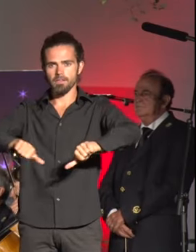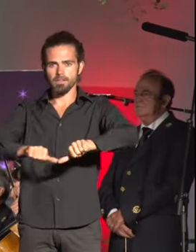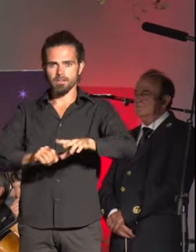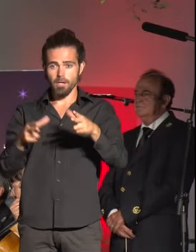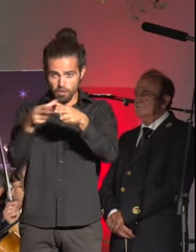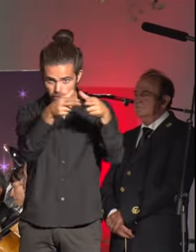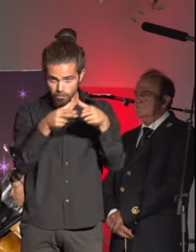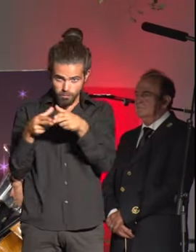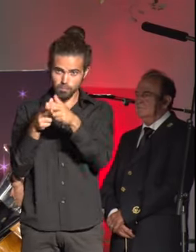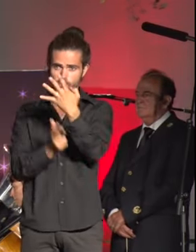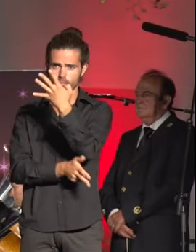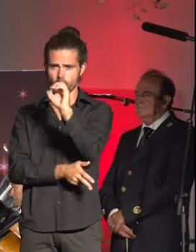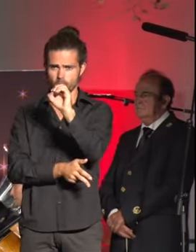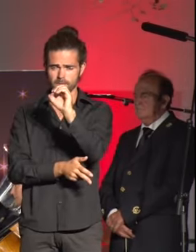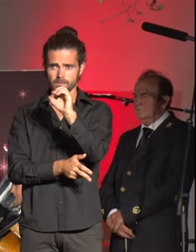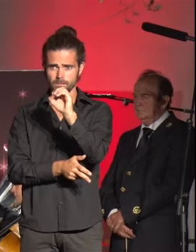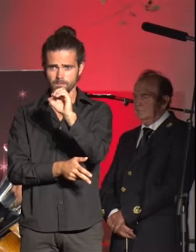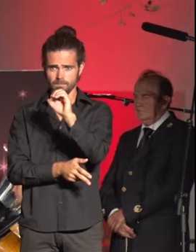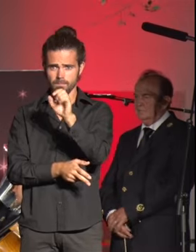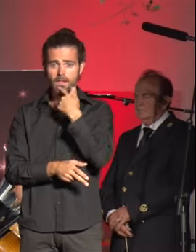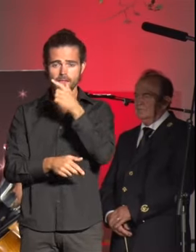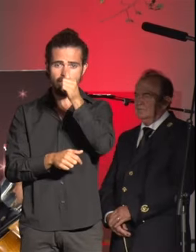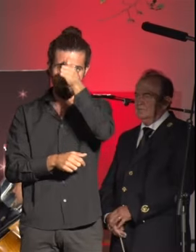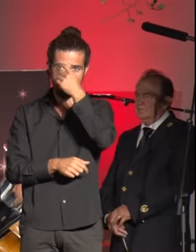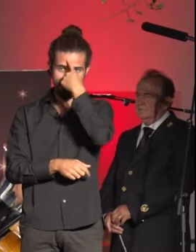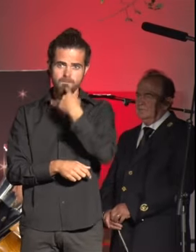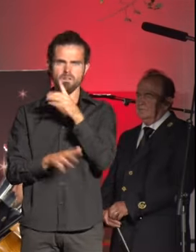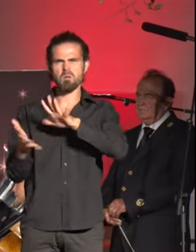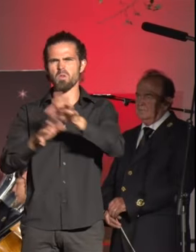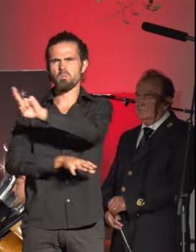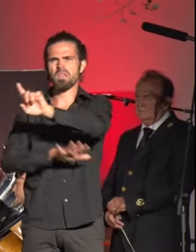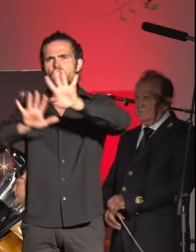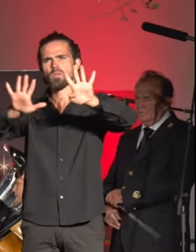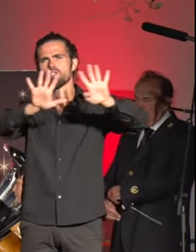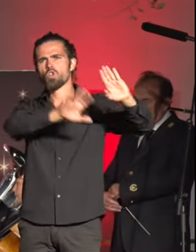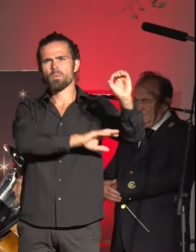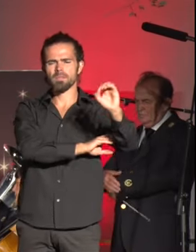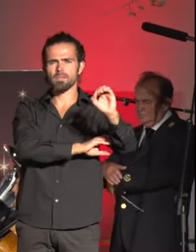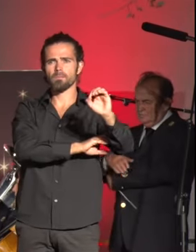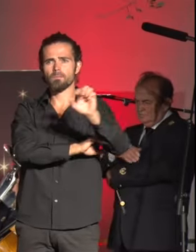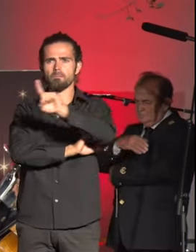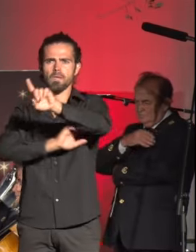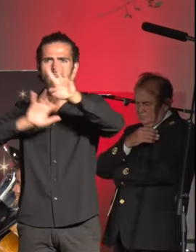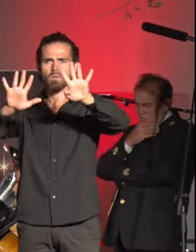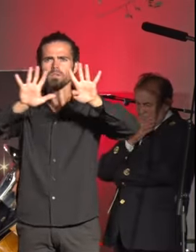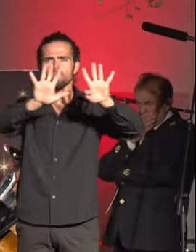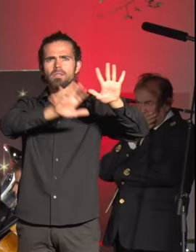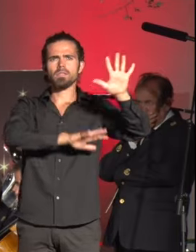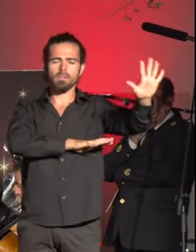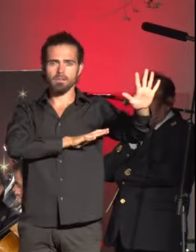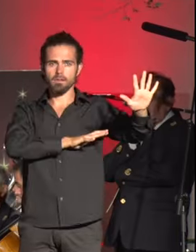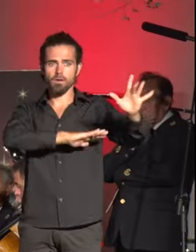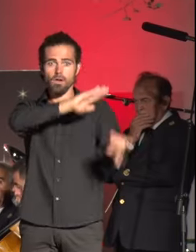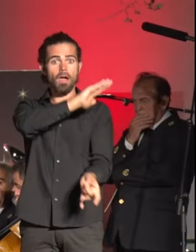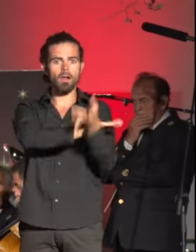todos manchegos y manchegas de la feria, desde que se creara esta figura en la década de los 90, en el 95 la de manchega y en el 99